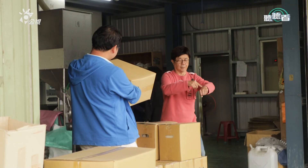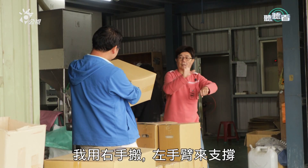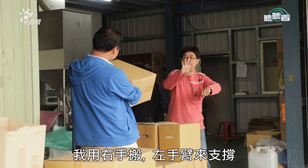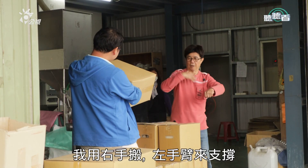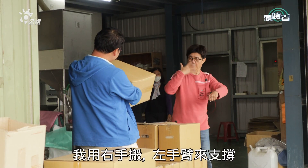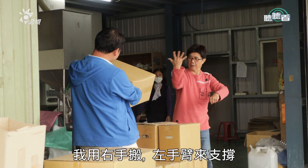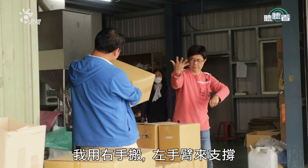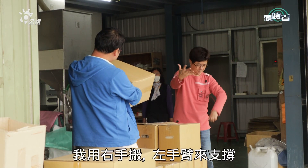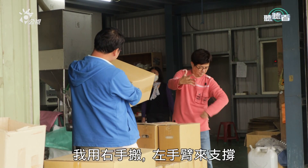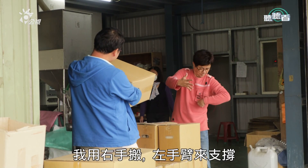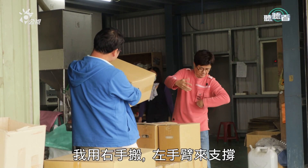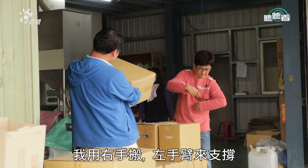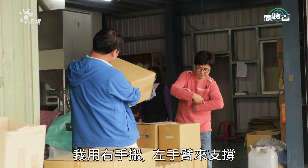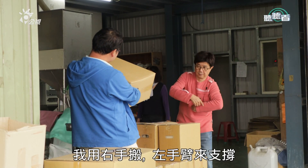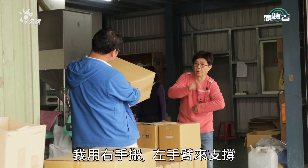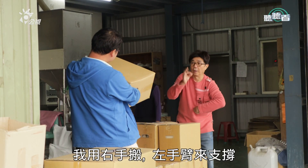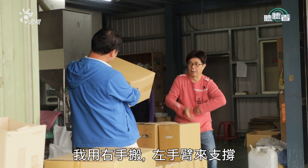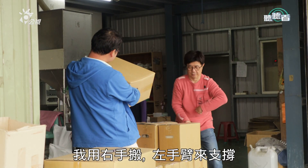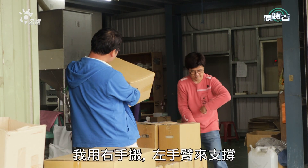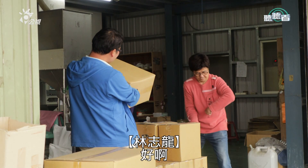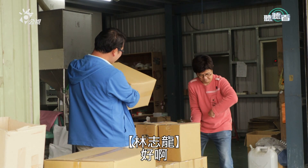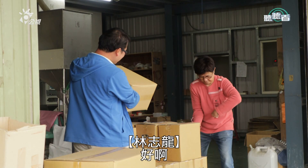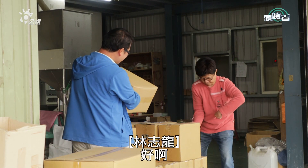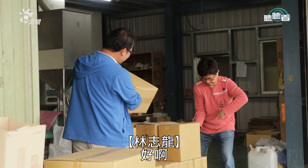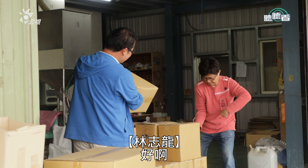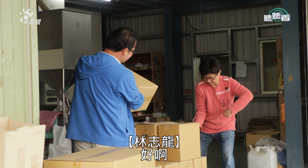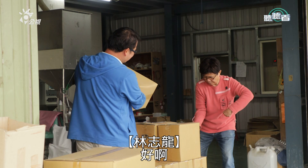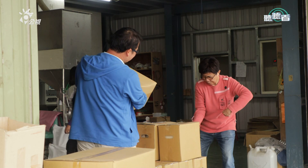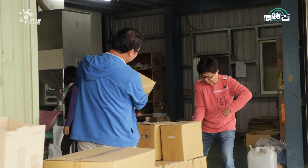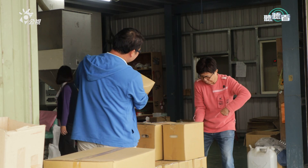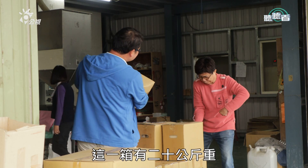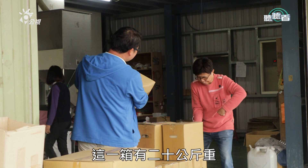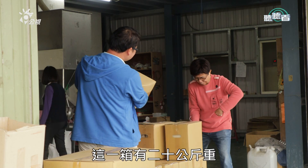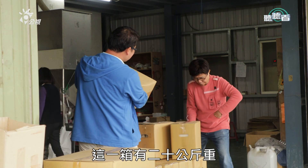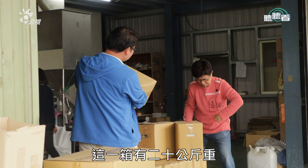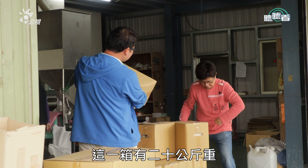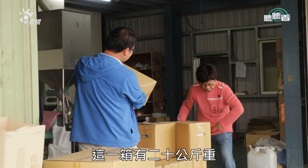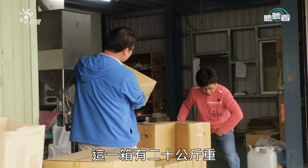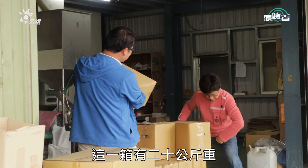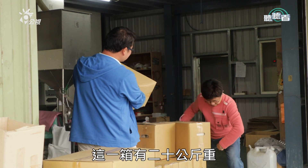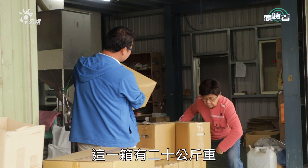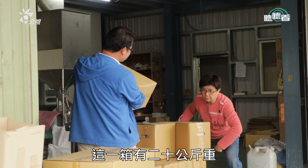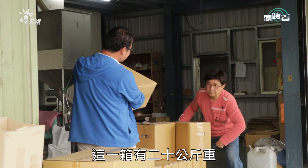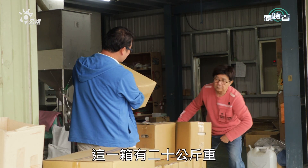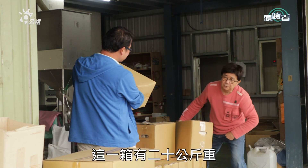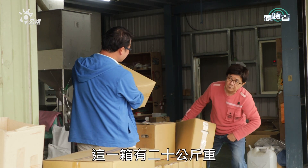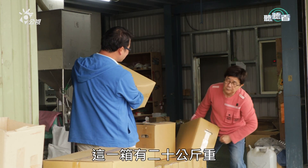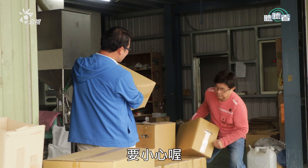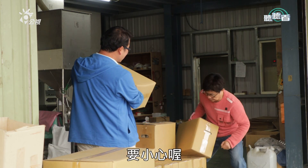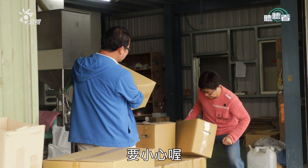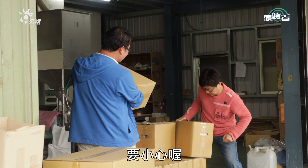我用右手搬，左手臂来支撑啊。 这一箱有20公斤重，要小